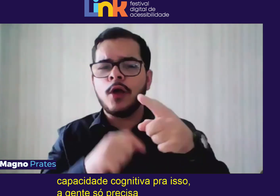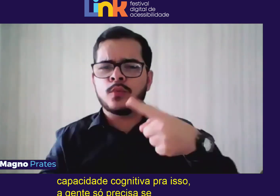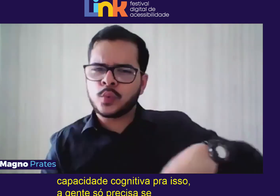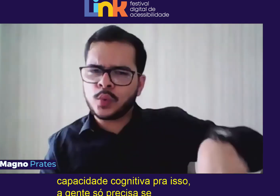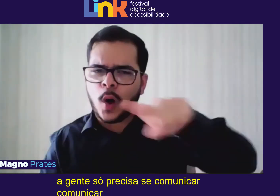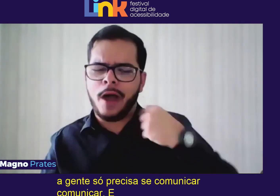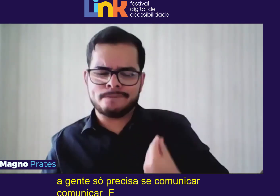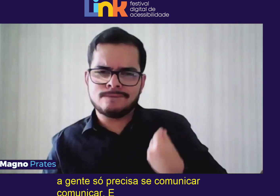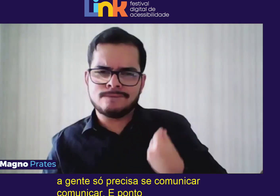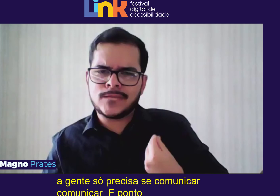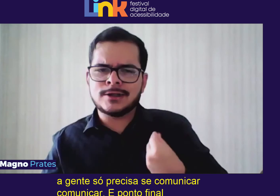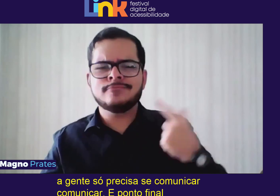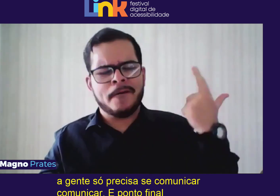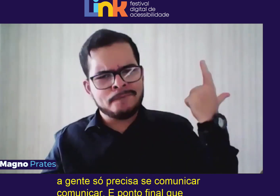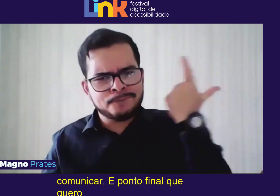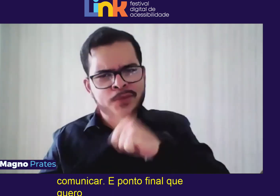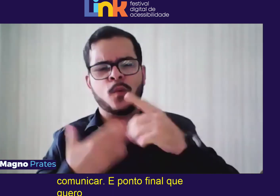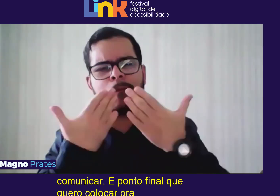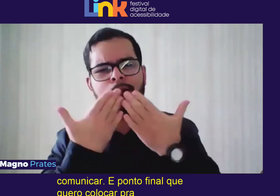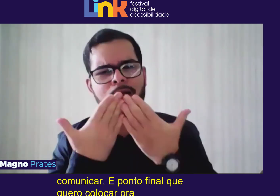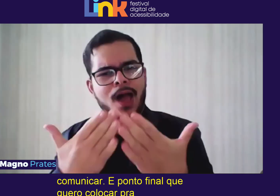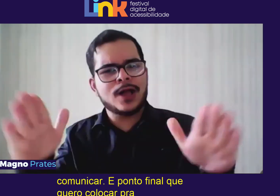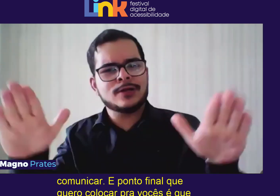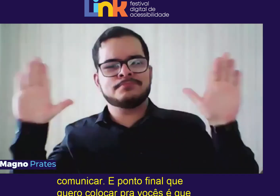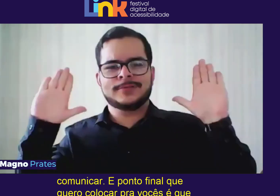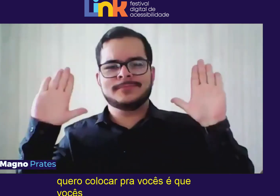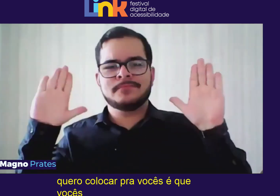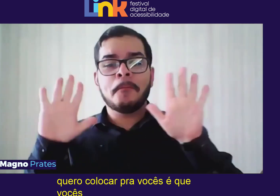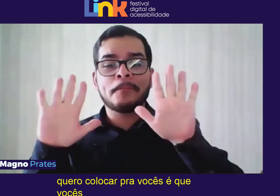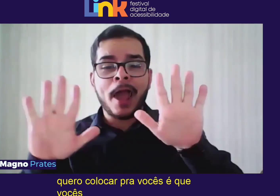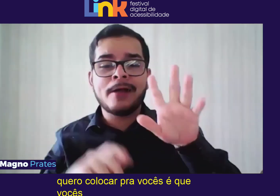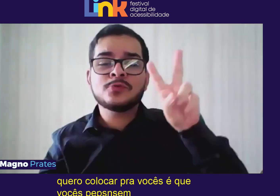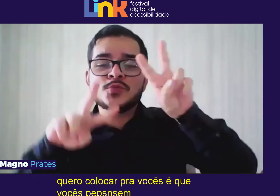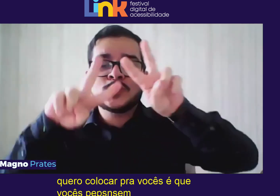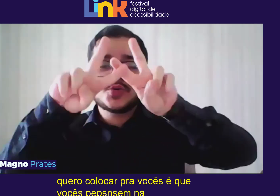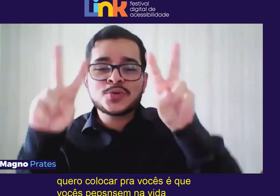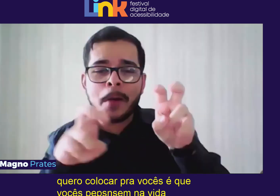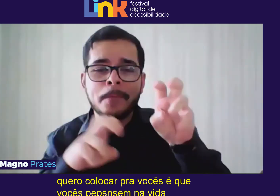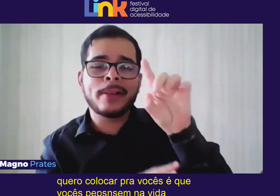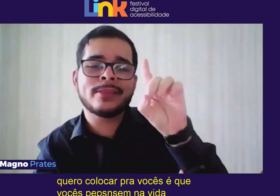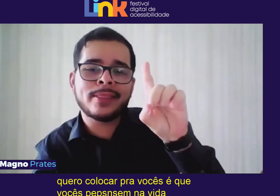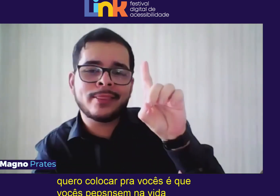vocês pensem na vida real, que é possível que